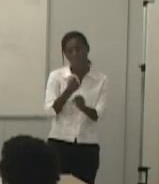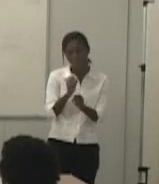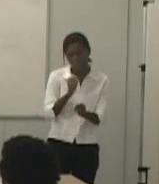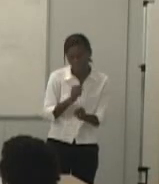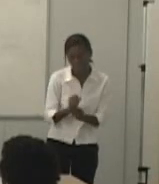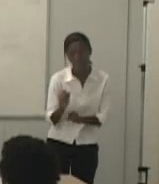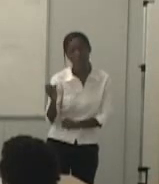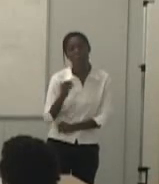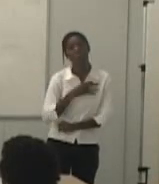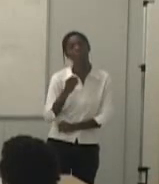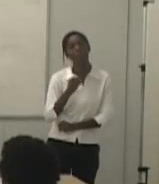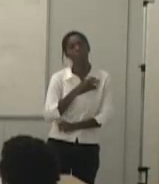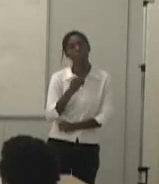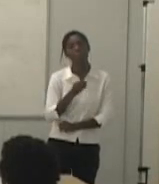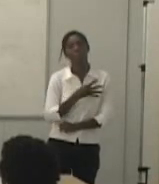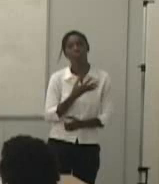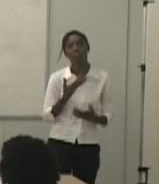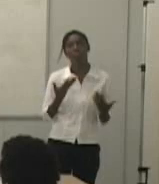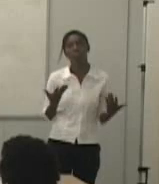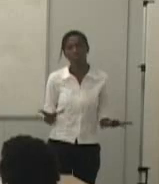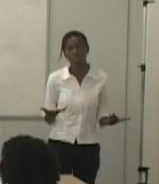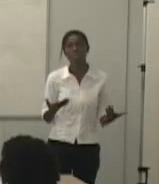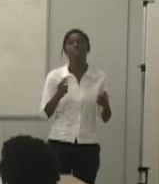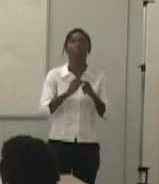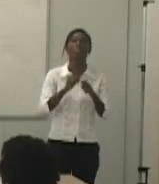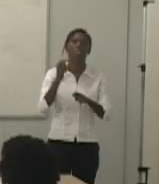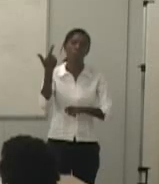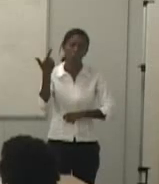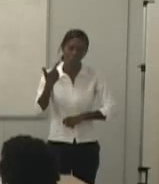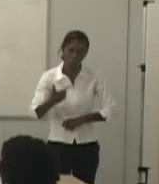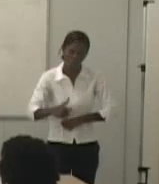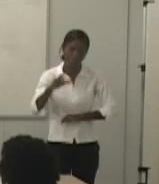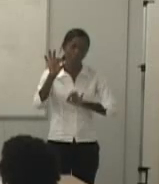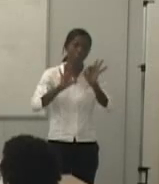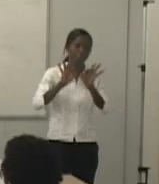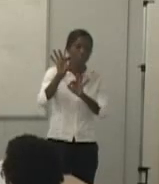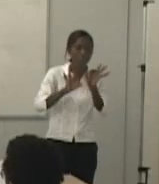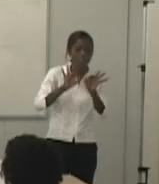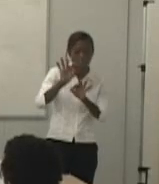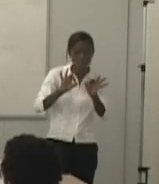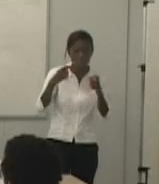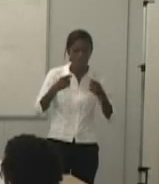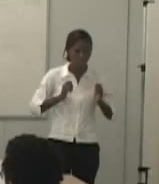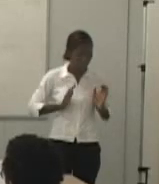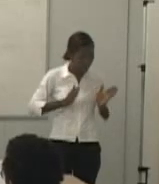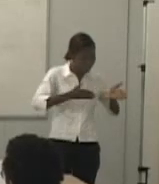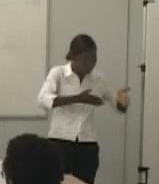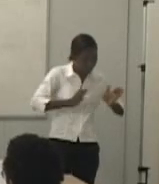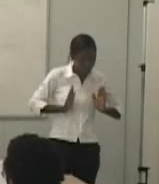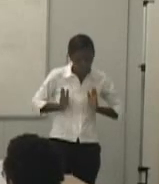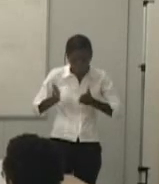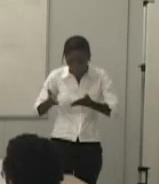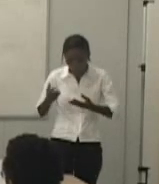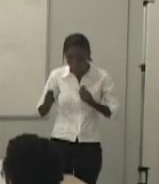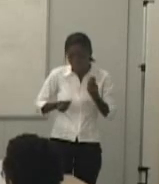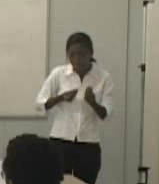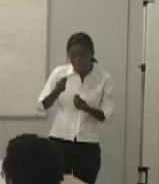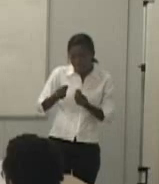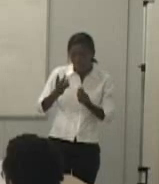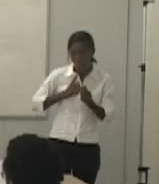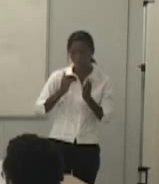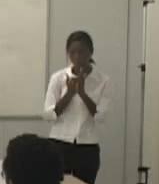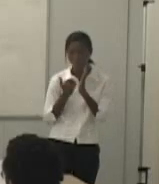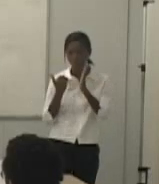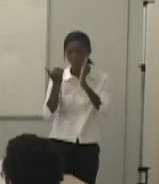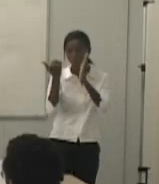nova eh tem que se refazer o projeto tem que se aditivar porque qual era a vantagem do andar além de um novo